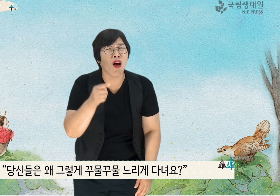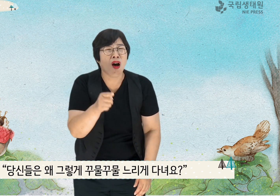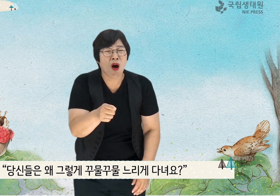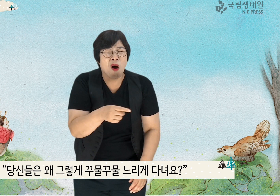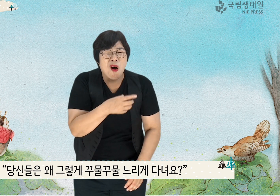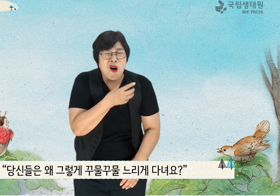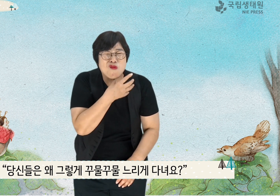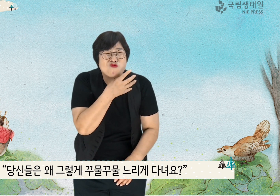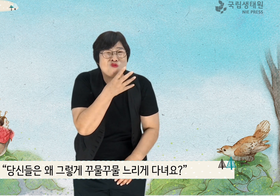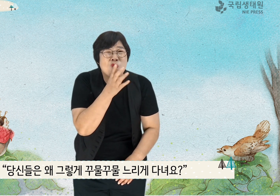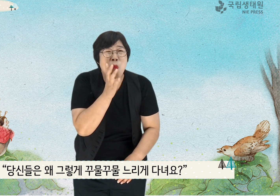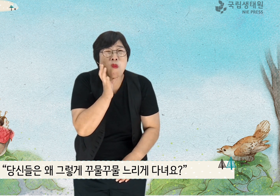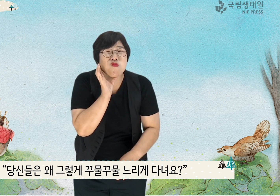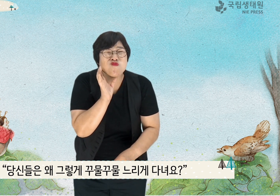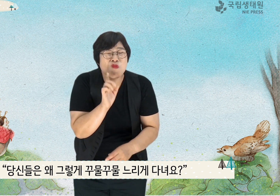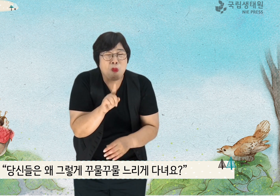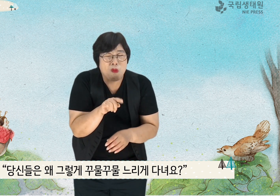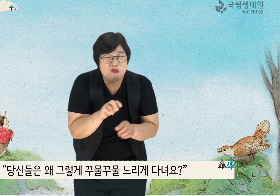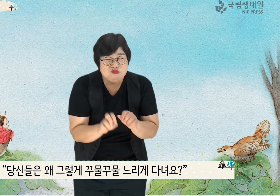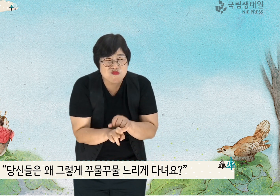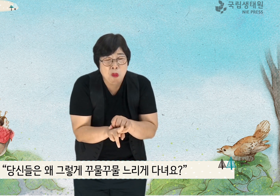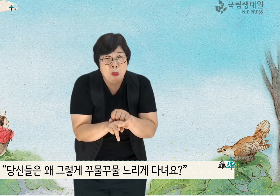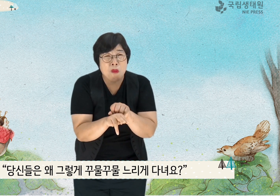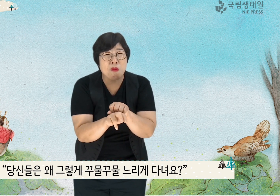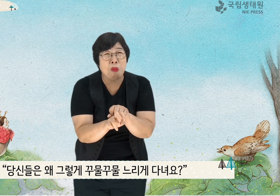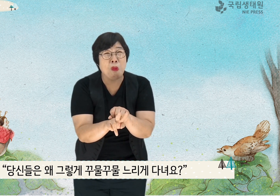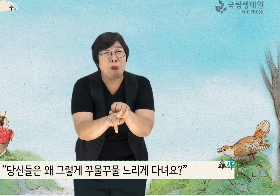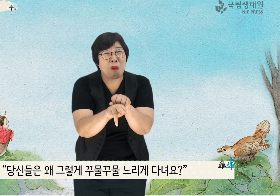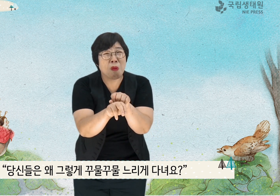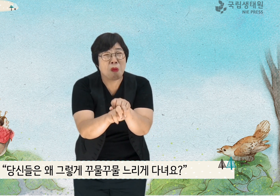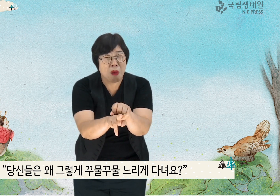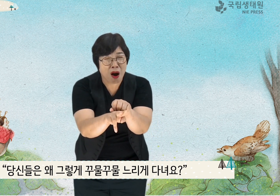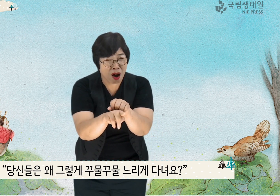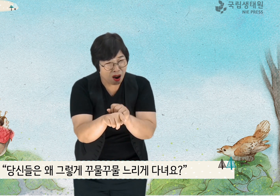당신들은 왜 그렇게 꾸물꾸물 느리게 다녀요?